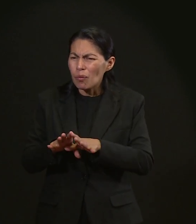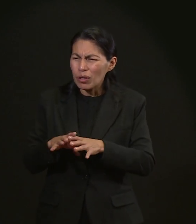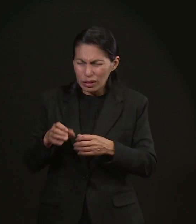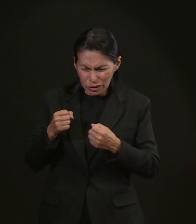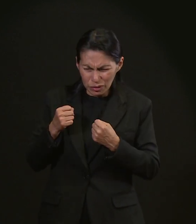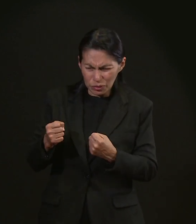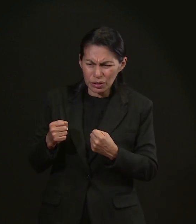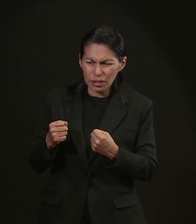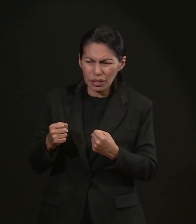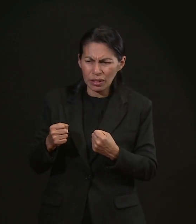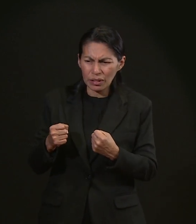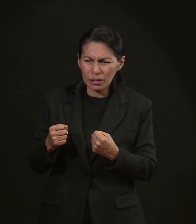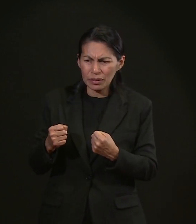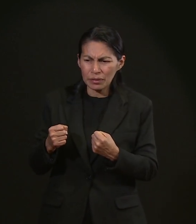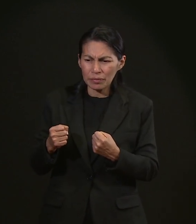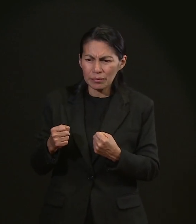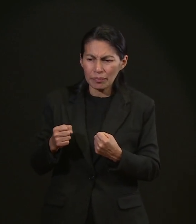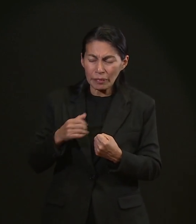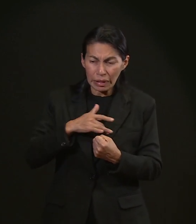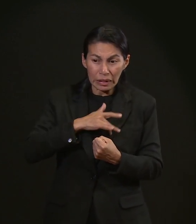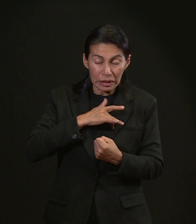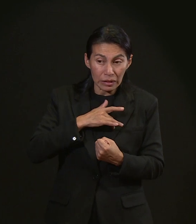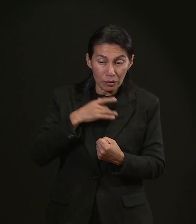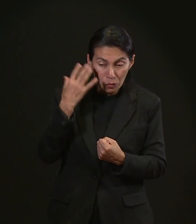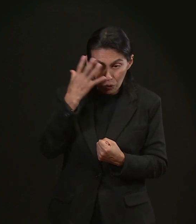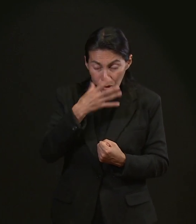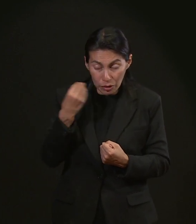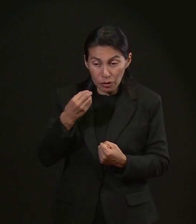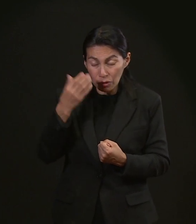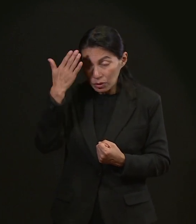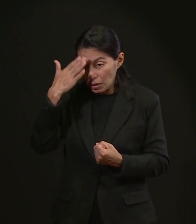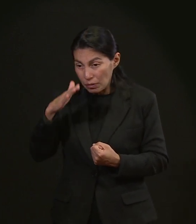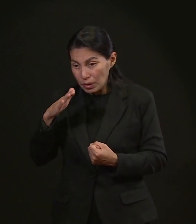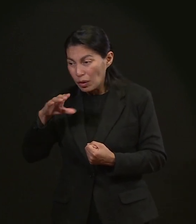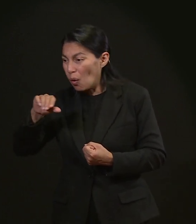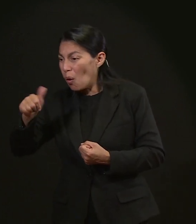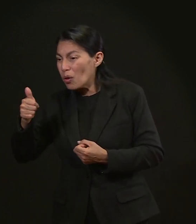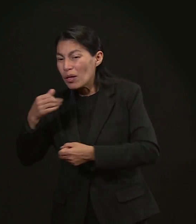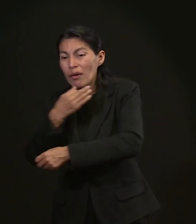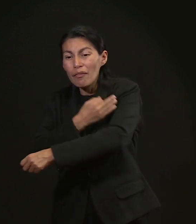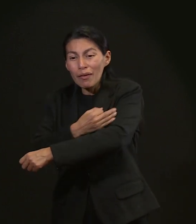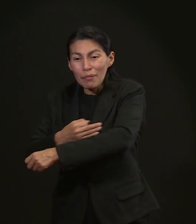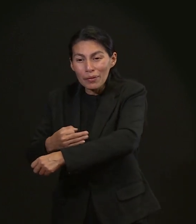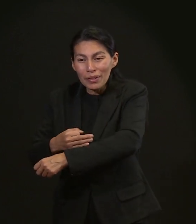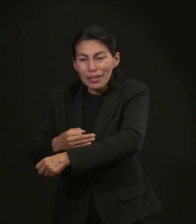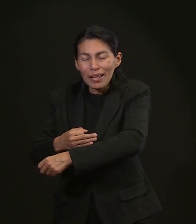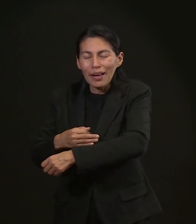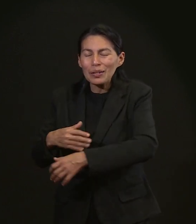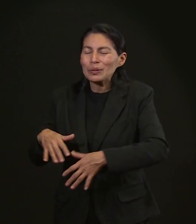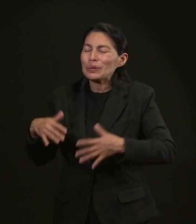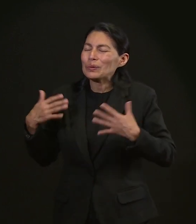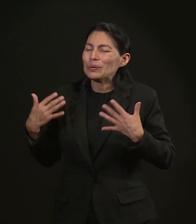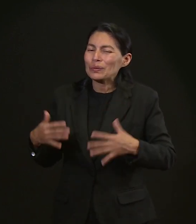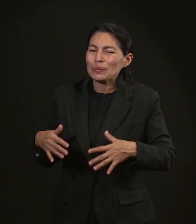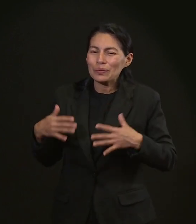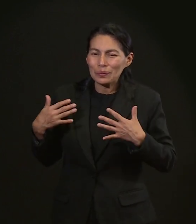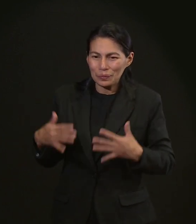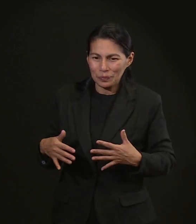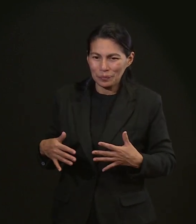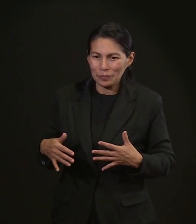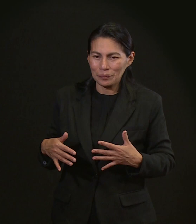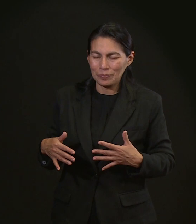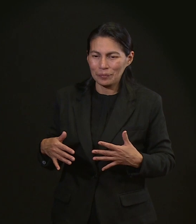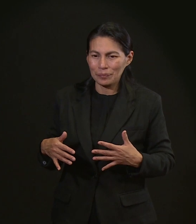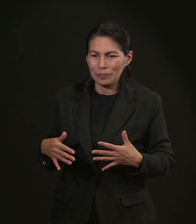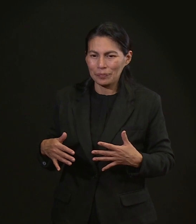como que te da una seguridad y aparte se siente tan bonito saber que tienes otra familia o